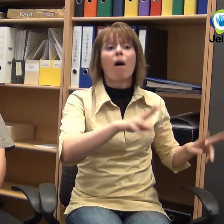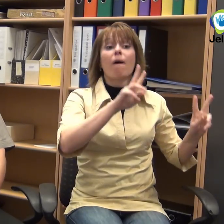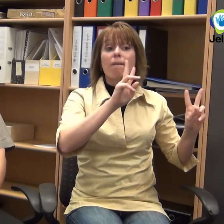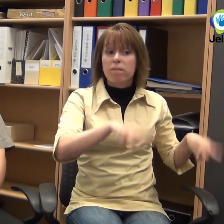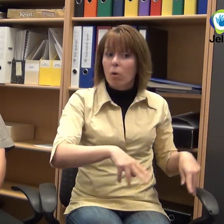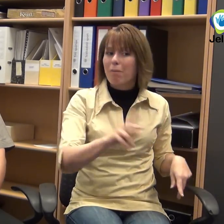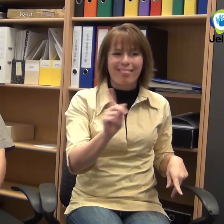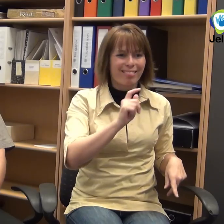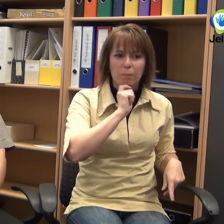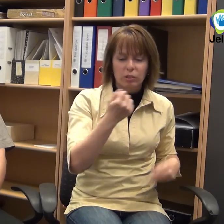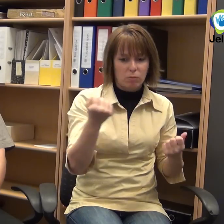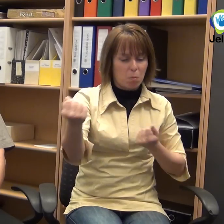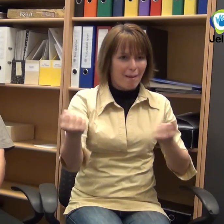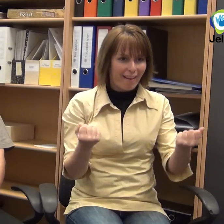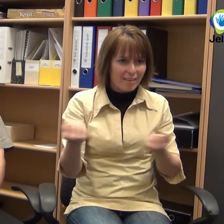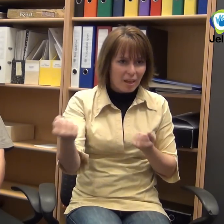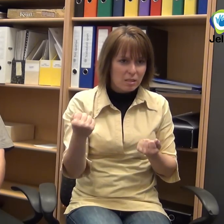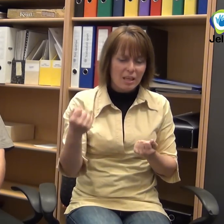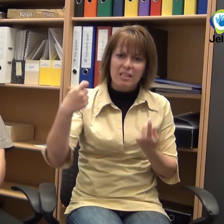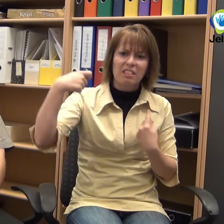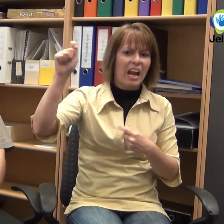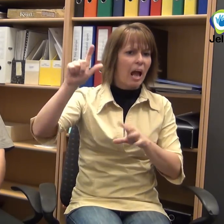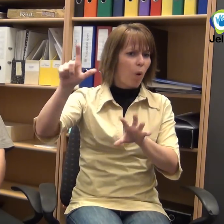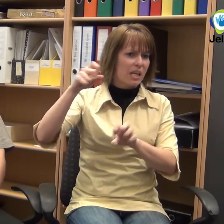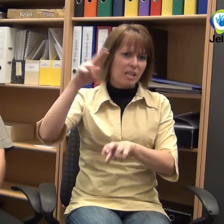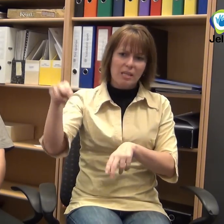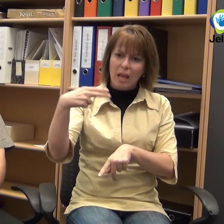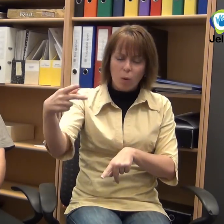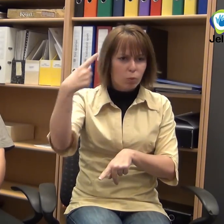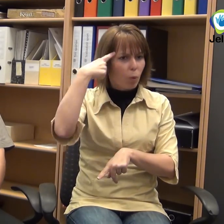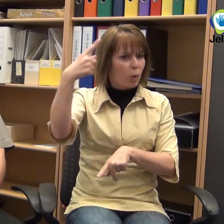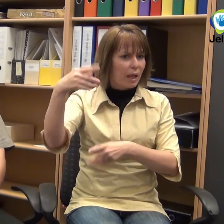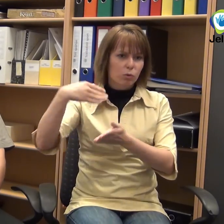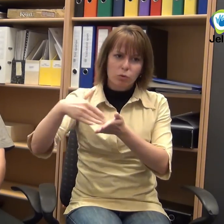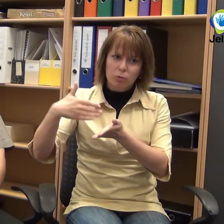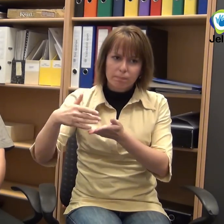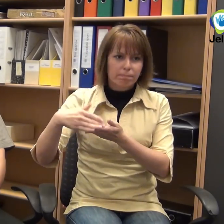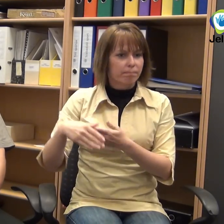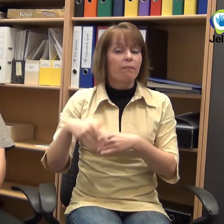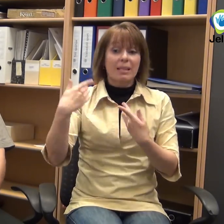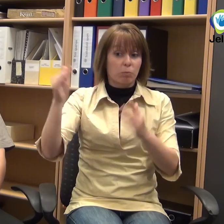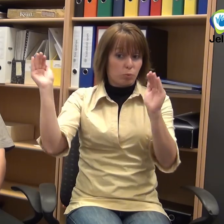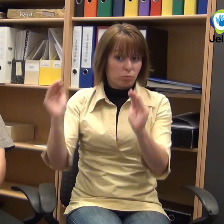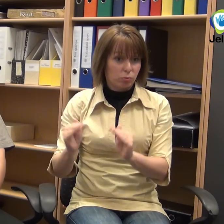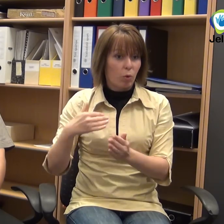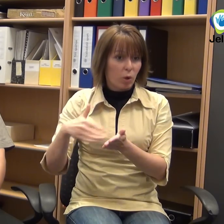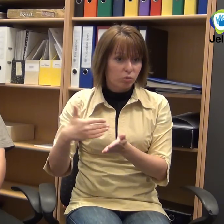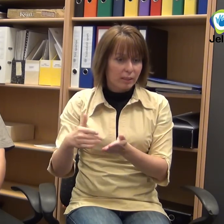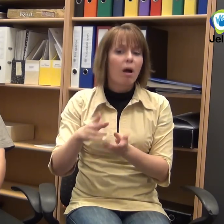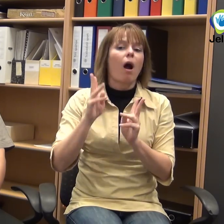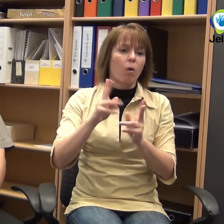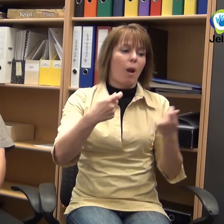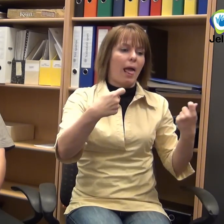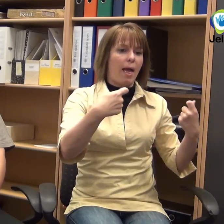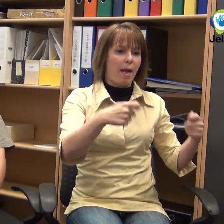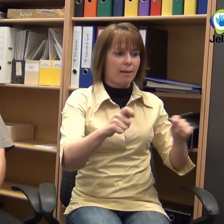tudunk egyességre jutni, és nagyon drága ez a 700 euró, és nem tudunk faragni a költségekből, akkor lehet szó